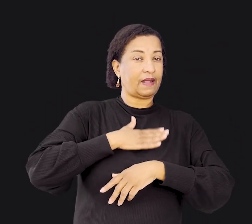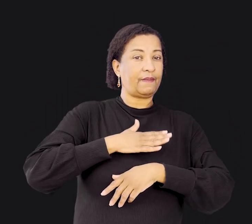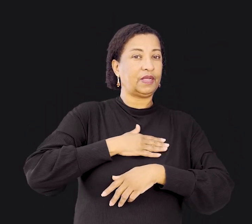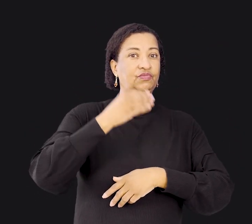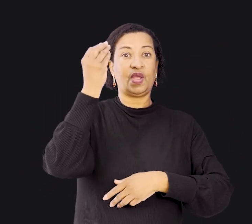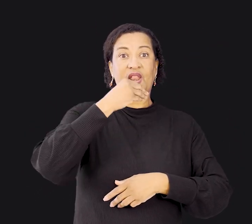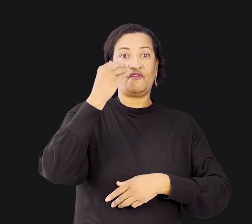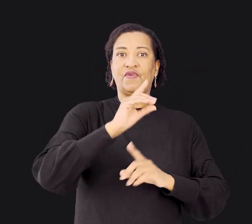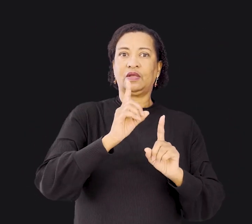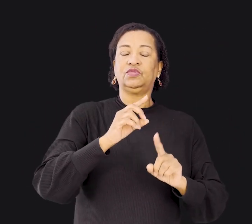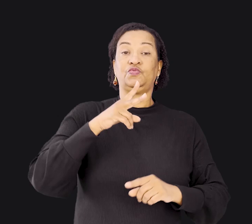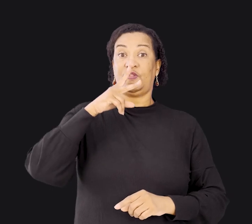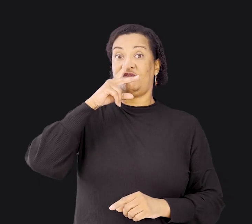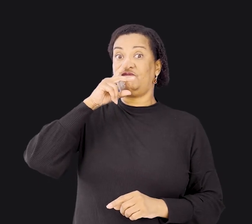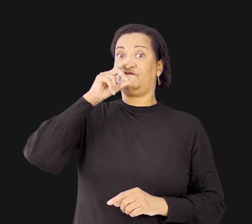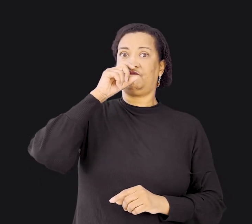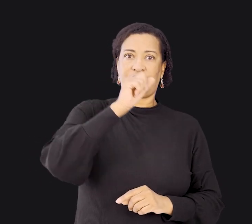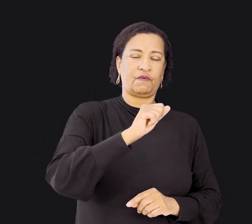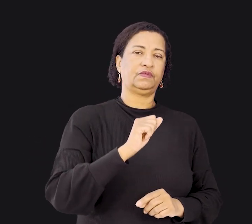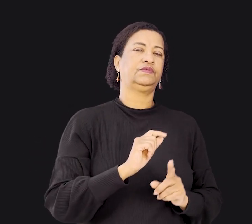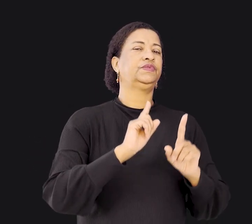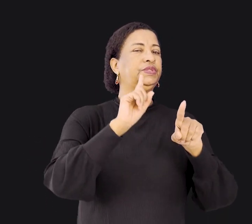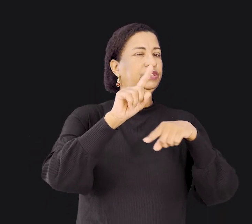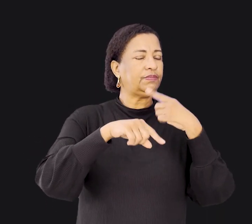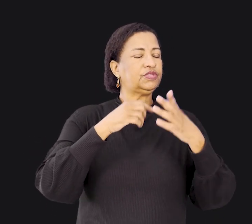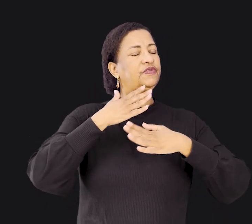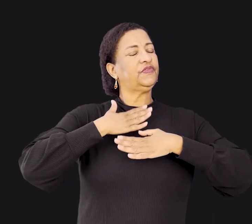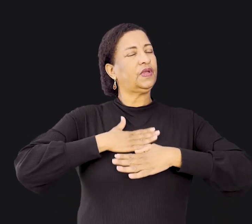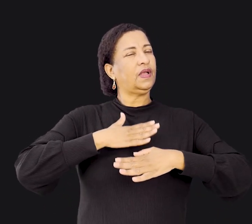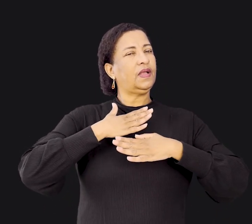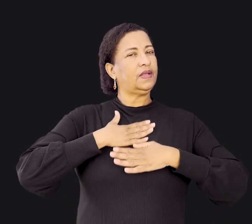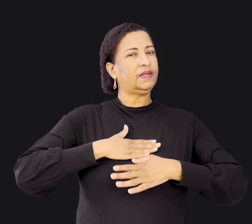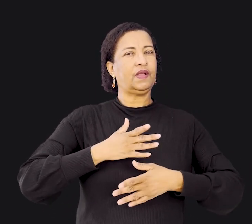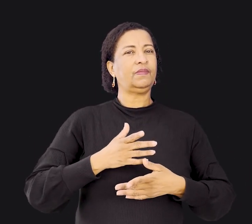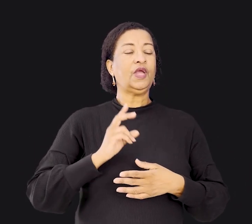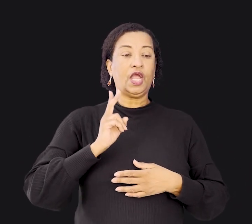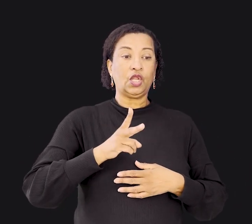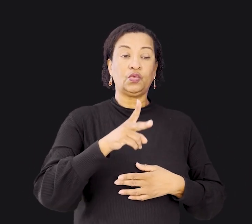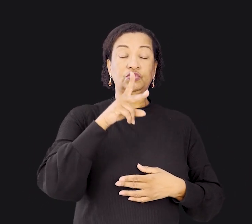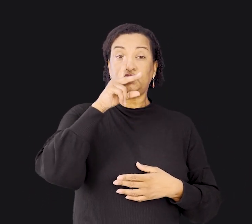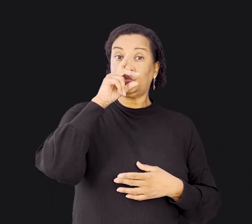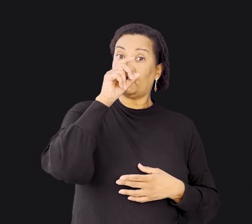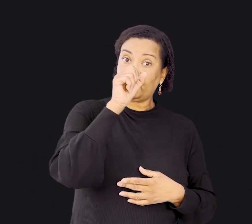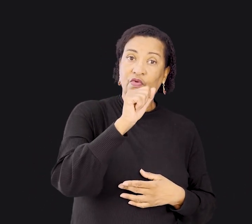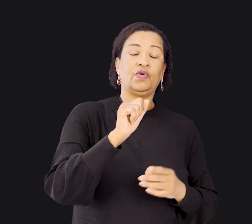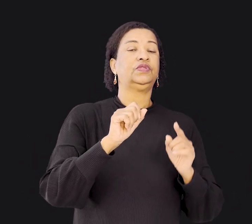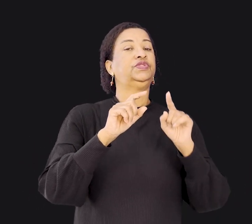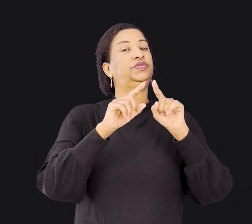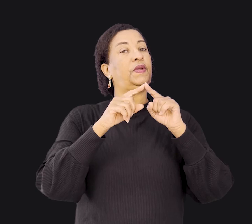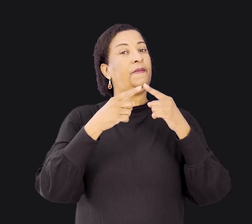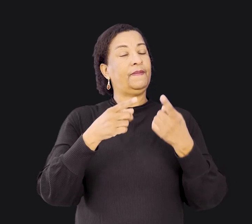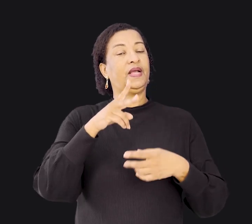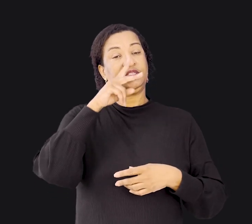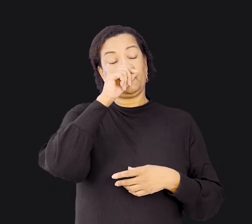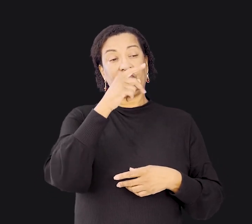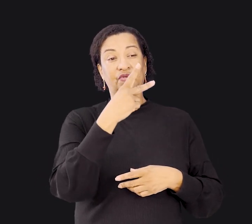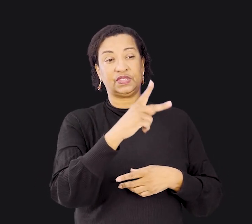animal muito forte. Quando ele fica manso, ele não deixa de ser forte, mas sua força passa a ser